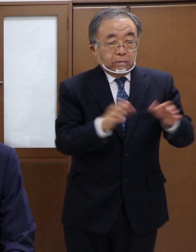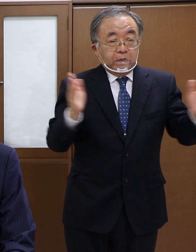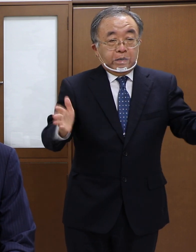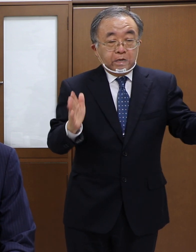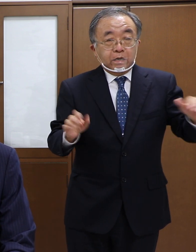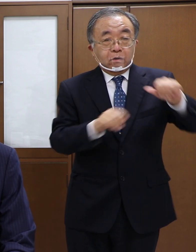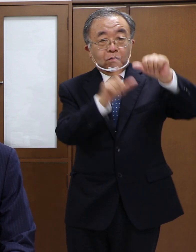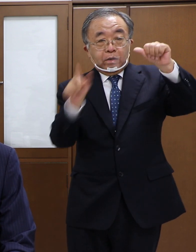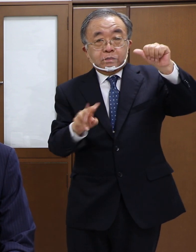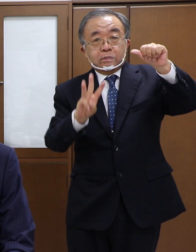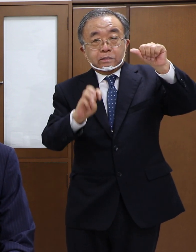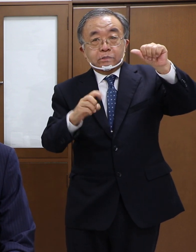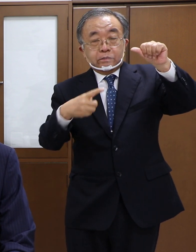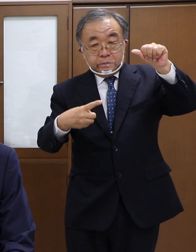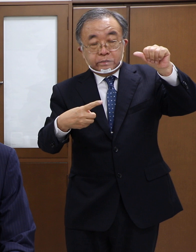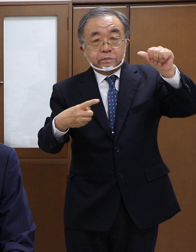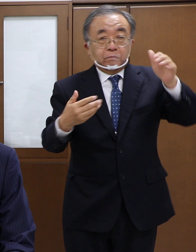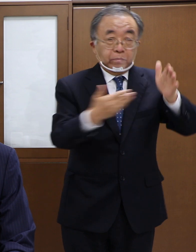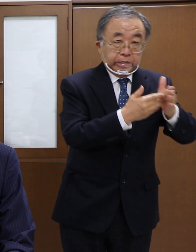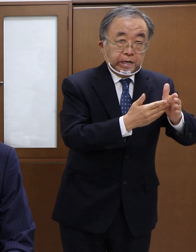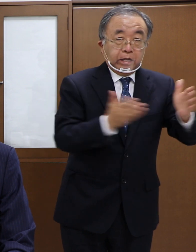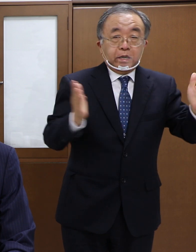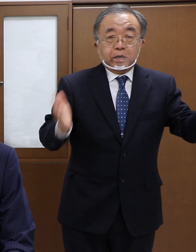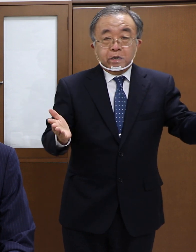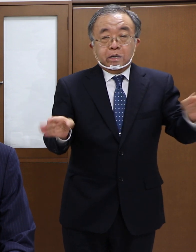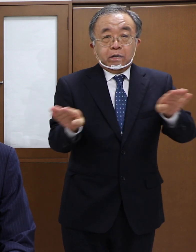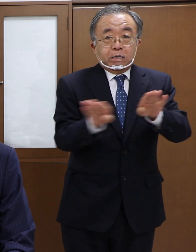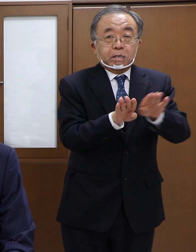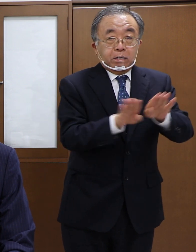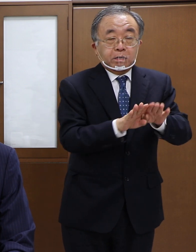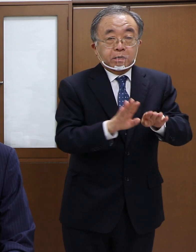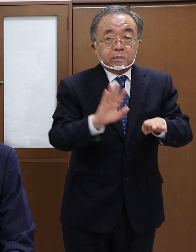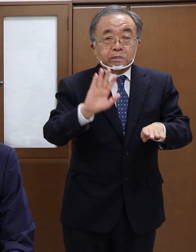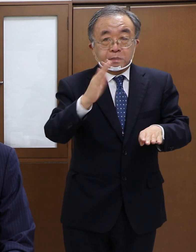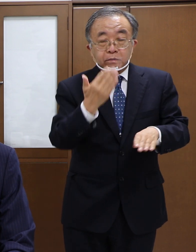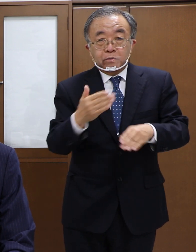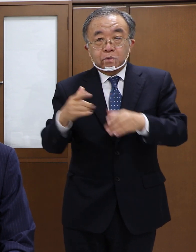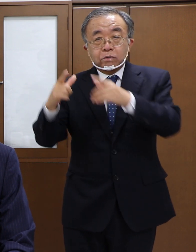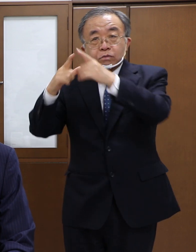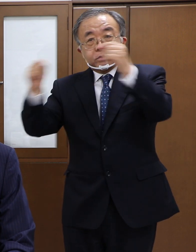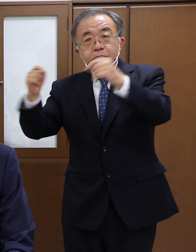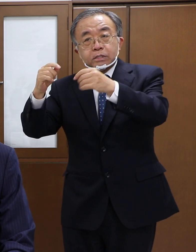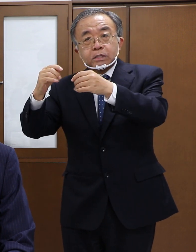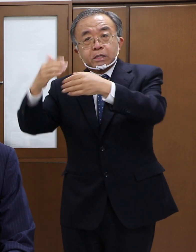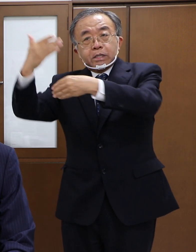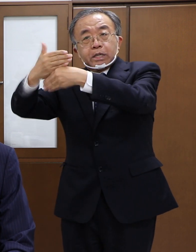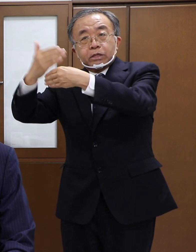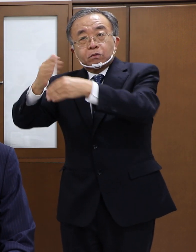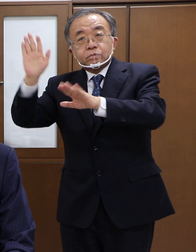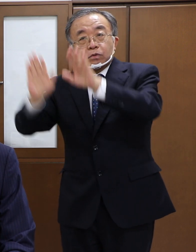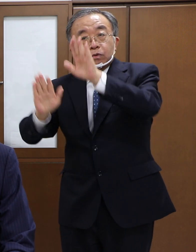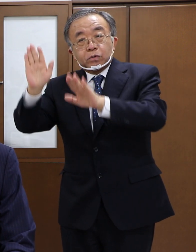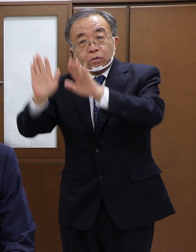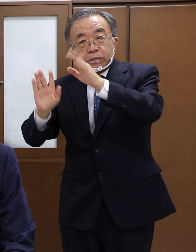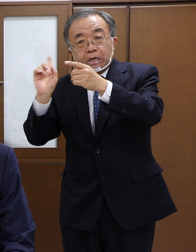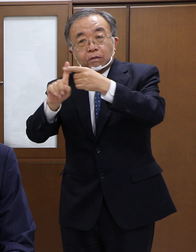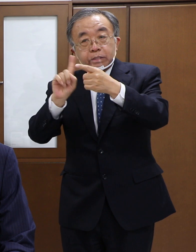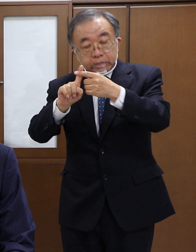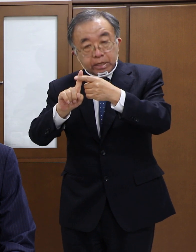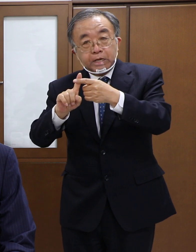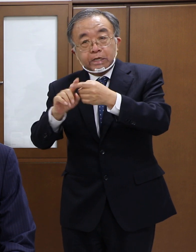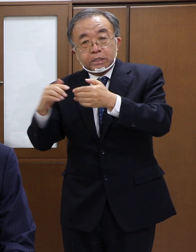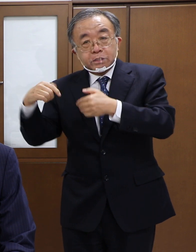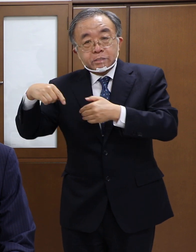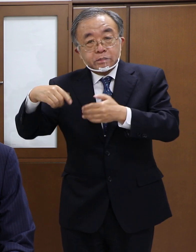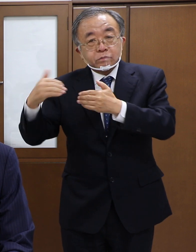5月31日までといたします。ただし、今後の国や県の状況により柔軟に対応してまい